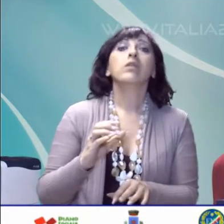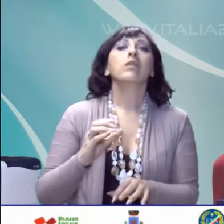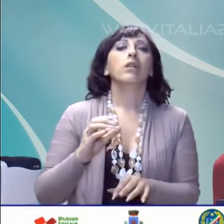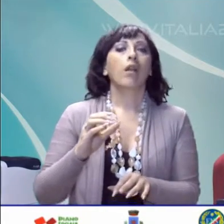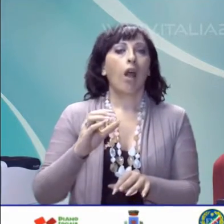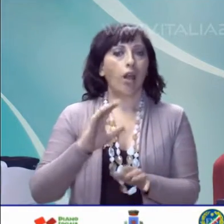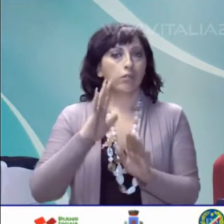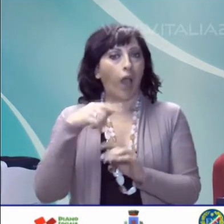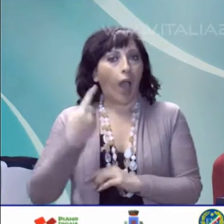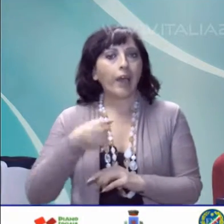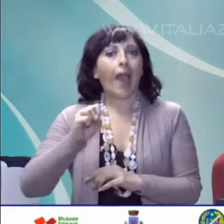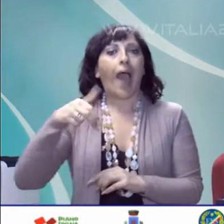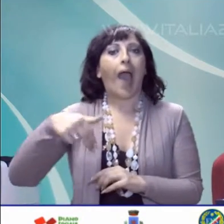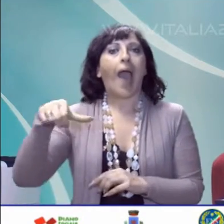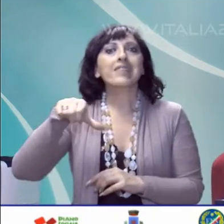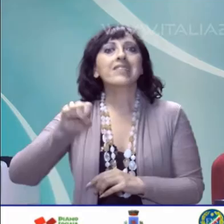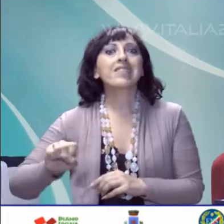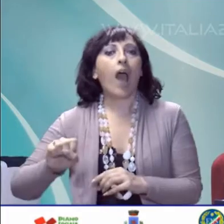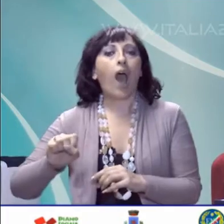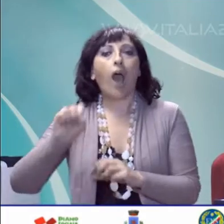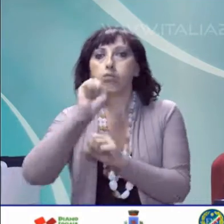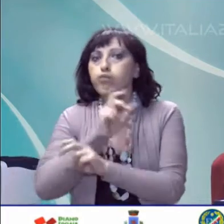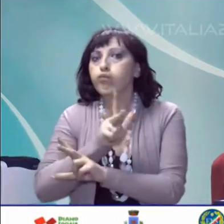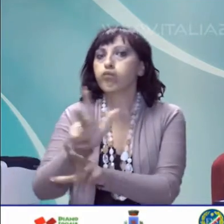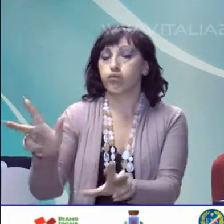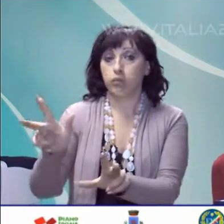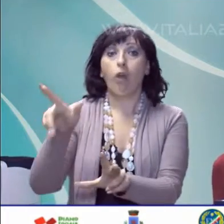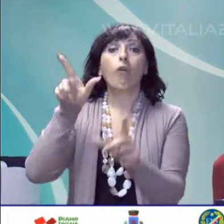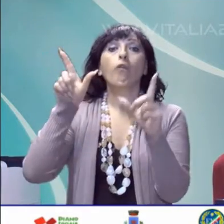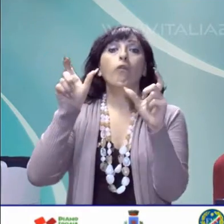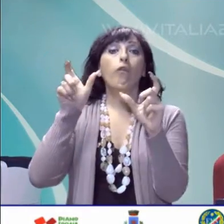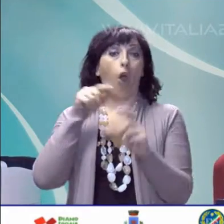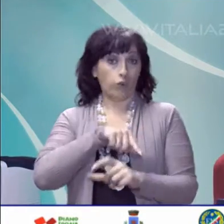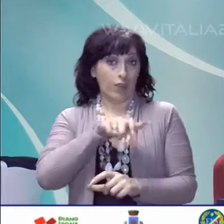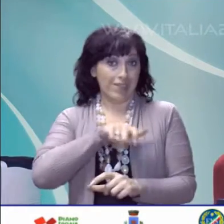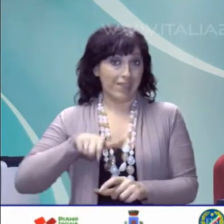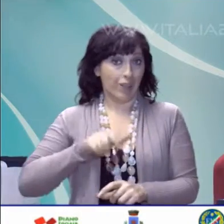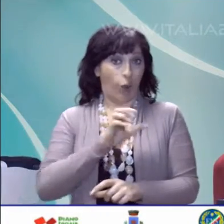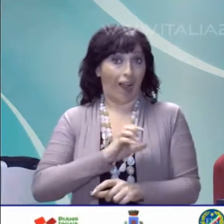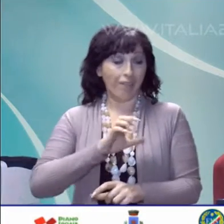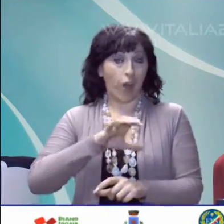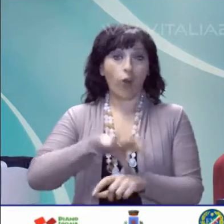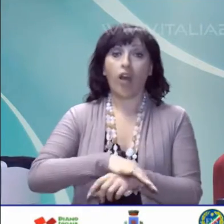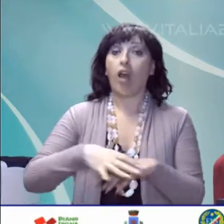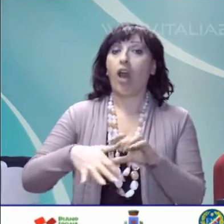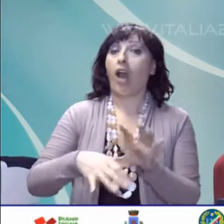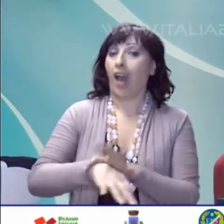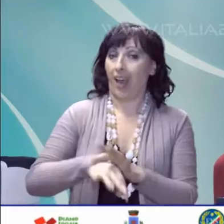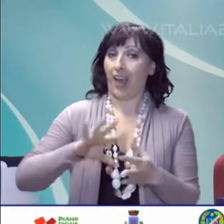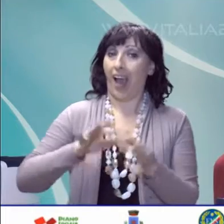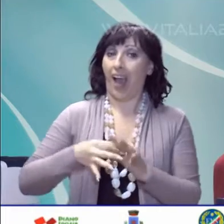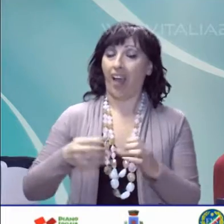anche sull'ANSA, che ha pubblicato la foto del sindaco Cavallone in catene davanti al